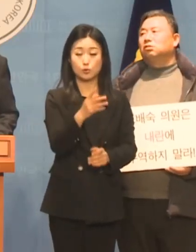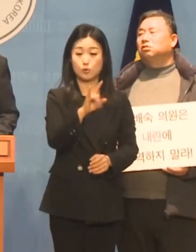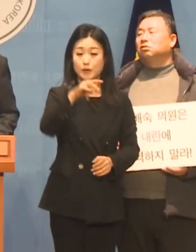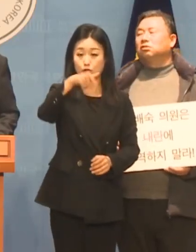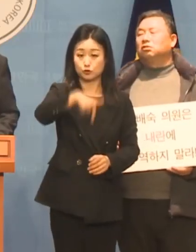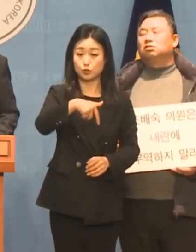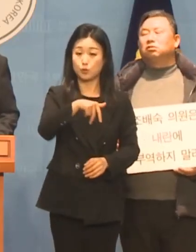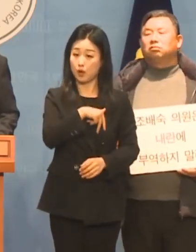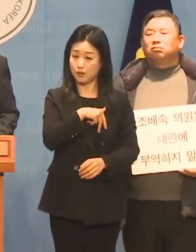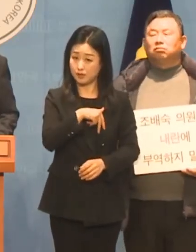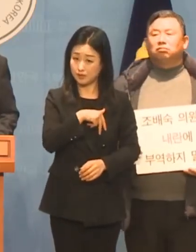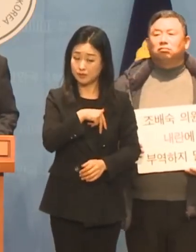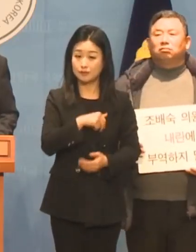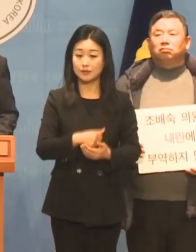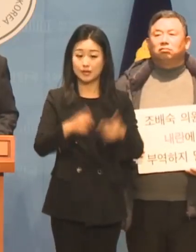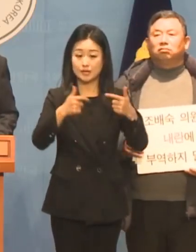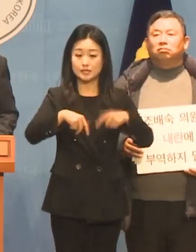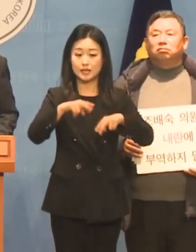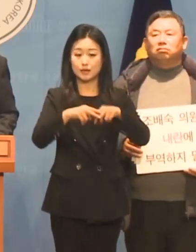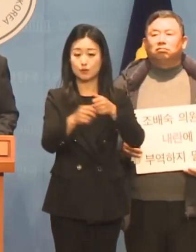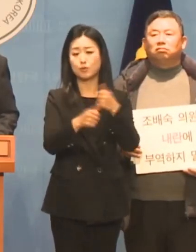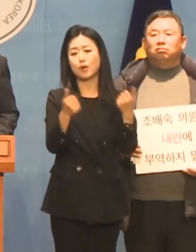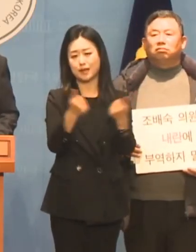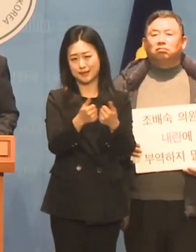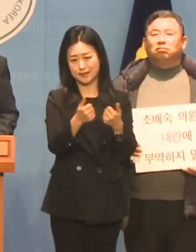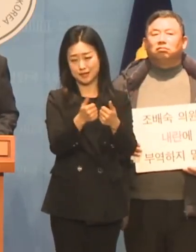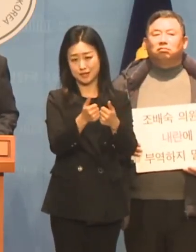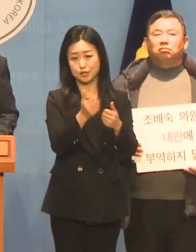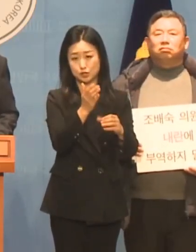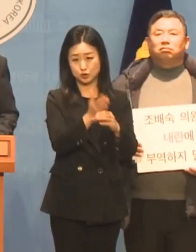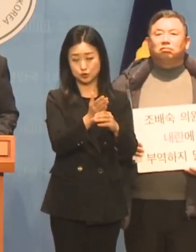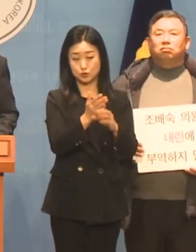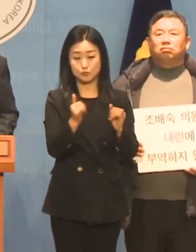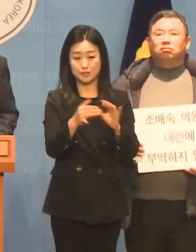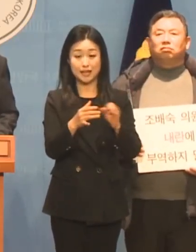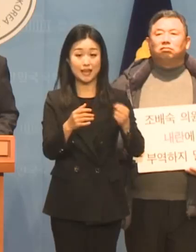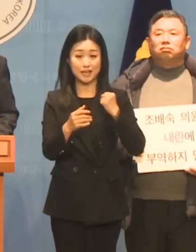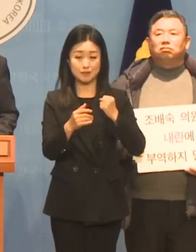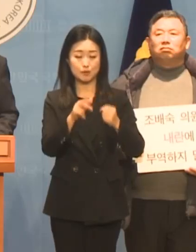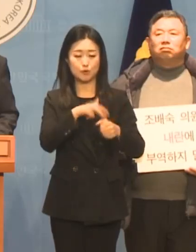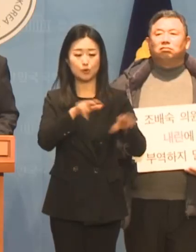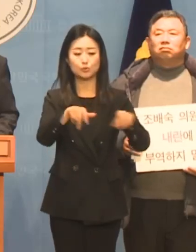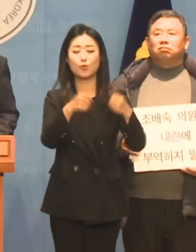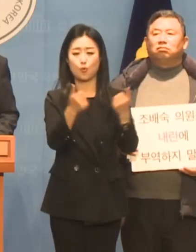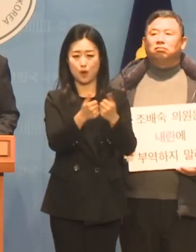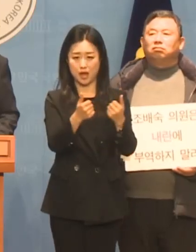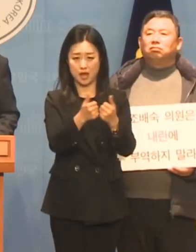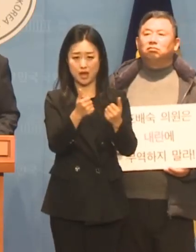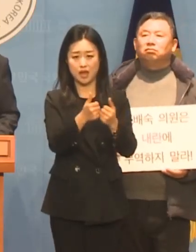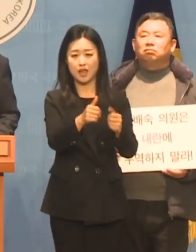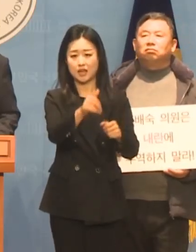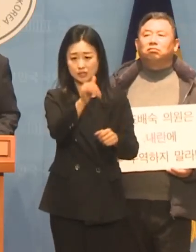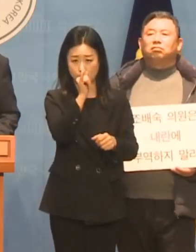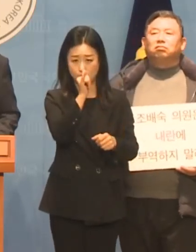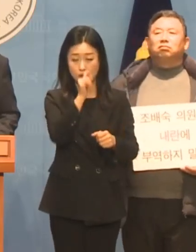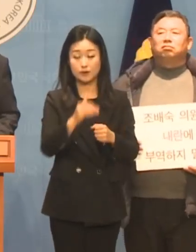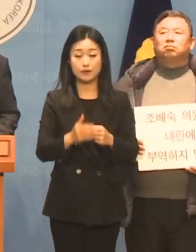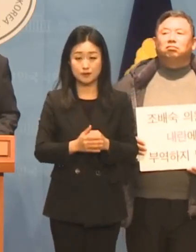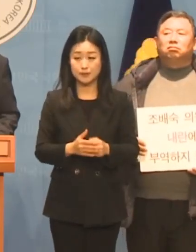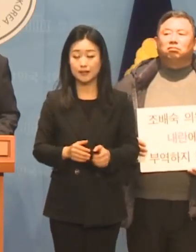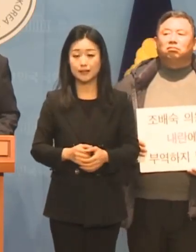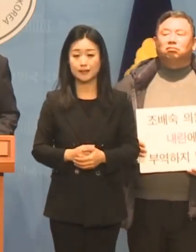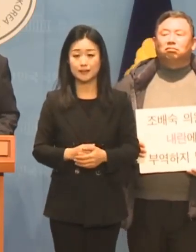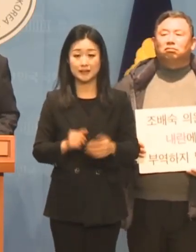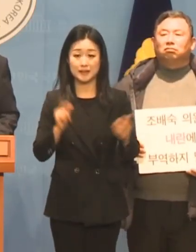의원은 해당 상임위 회의와 그리고 국민의힘 의총이 있다는 이유로